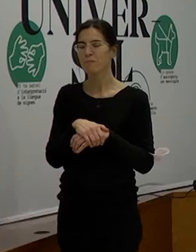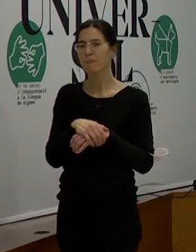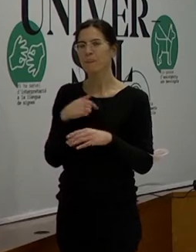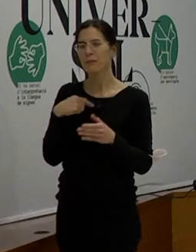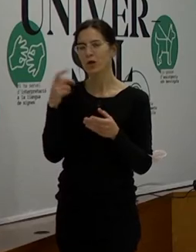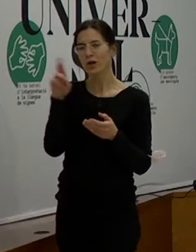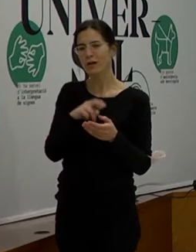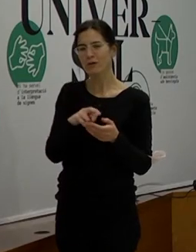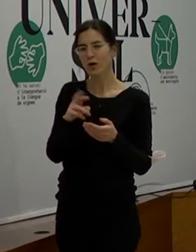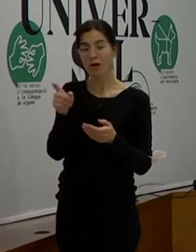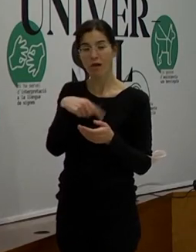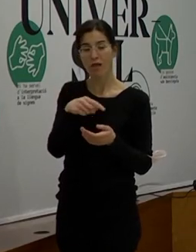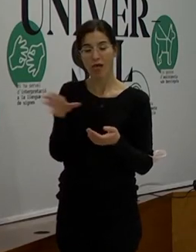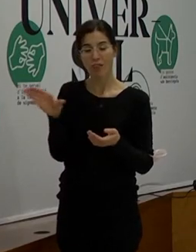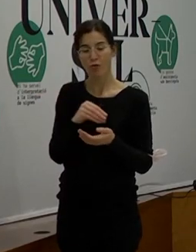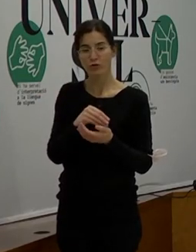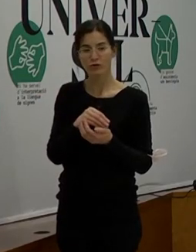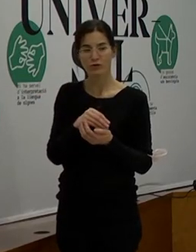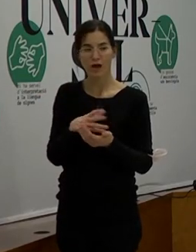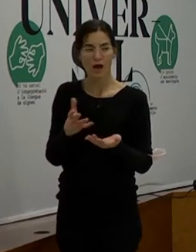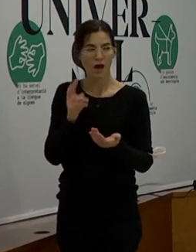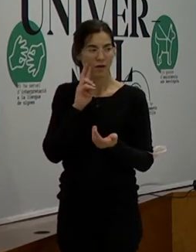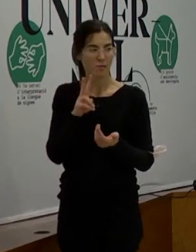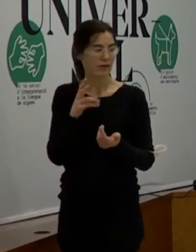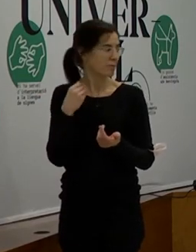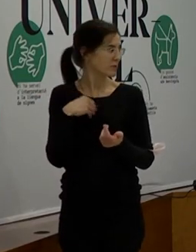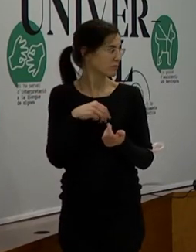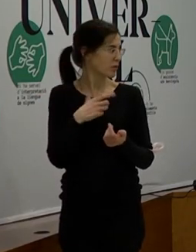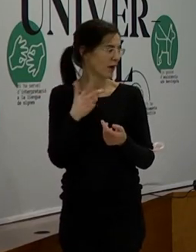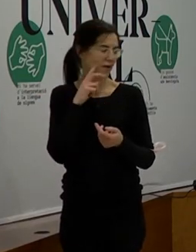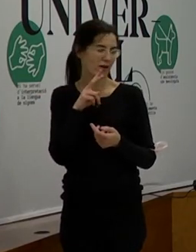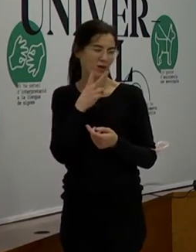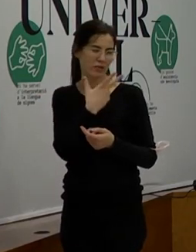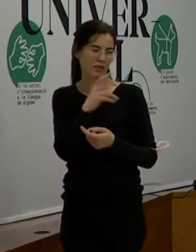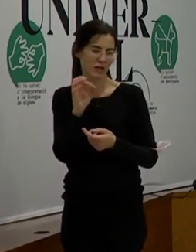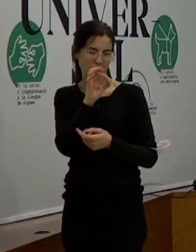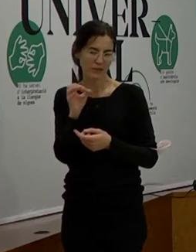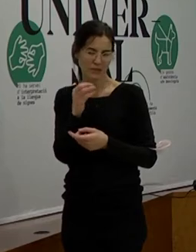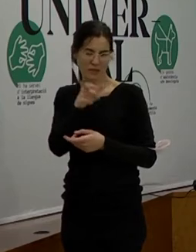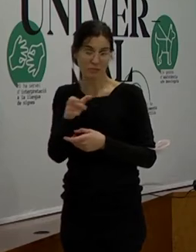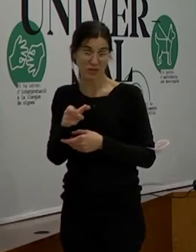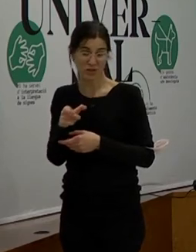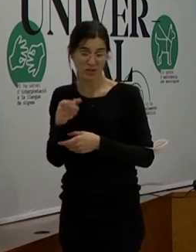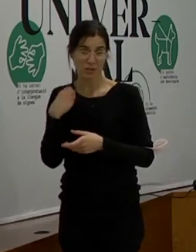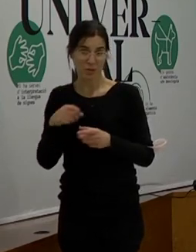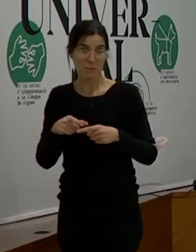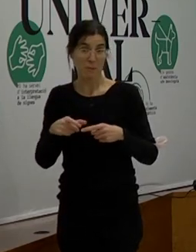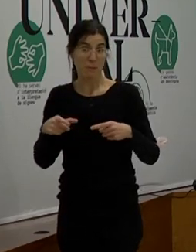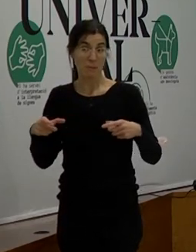insisteixo, aquí estem tots. Anem a veure aquest 30% de la gent que va